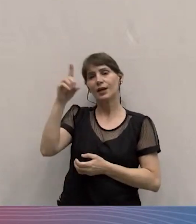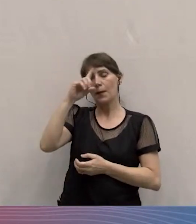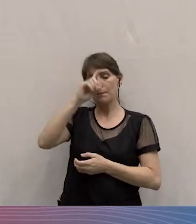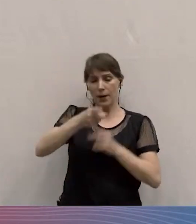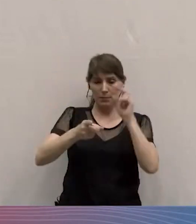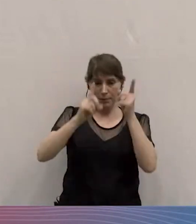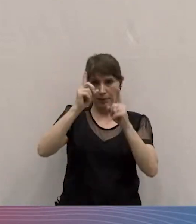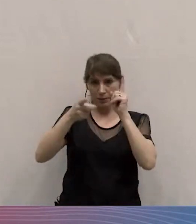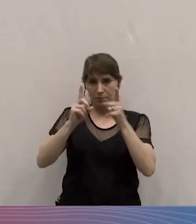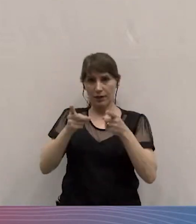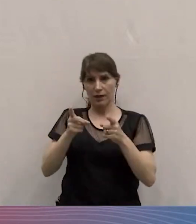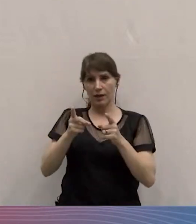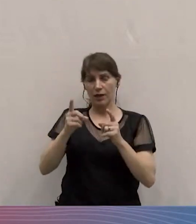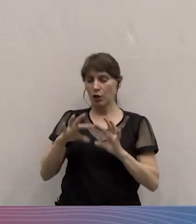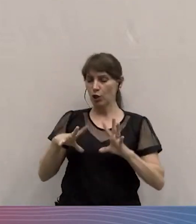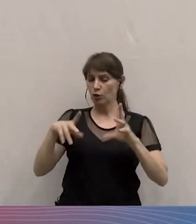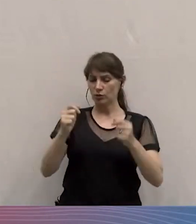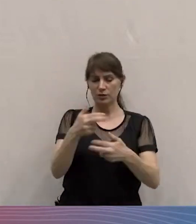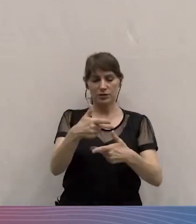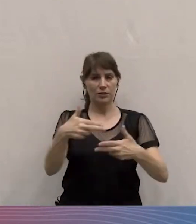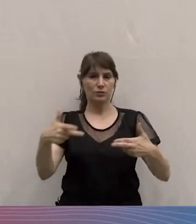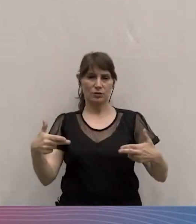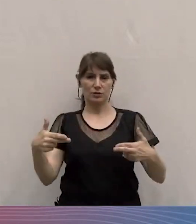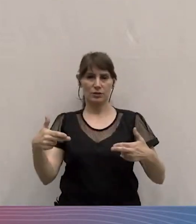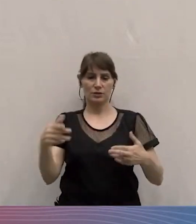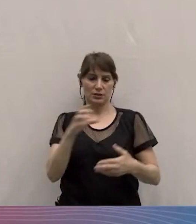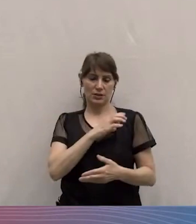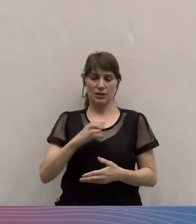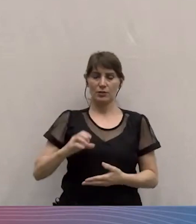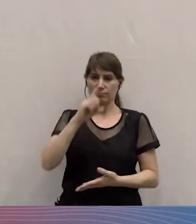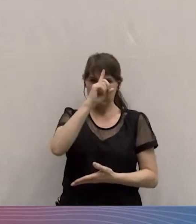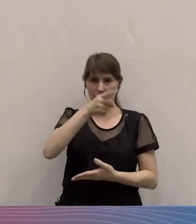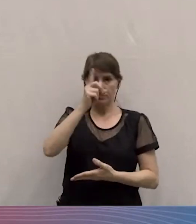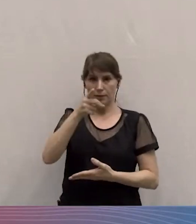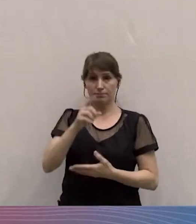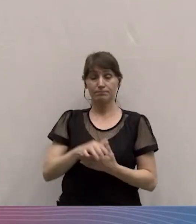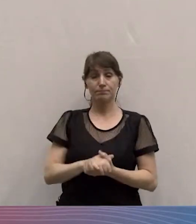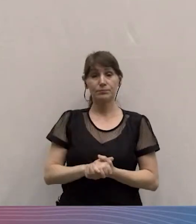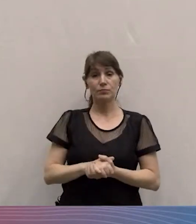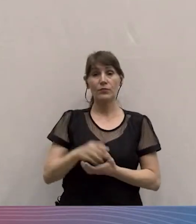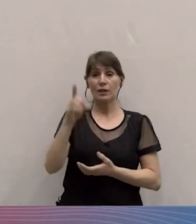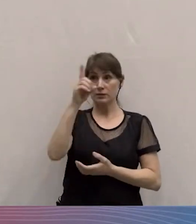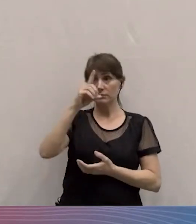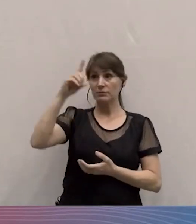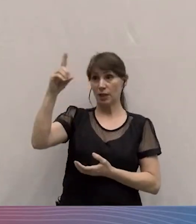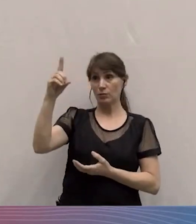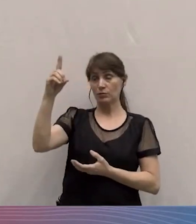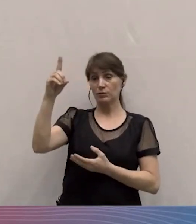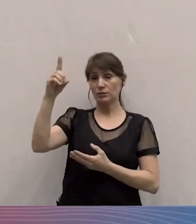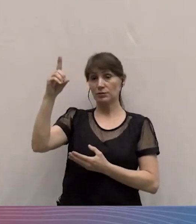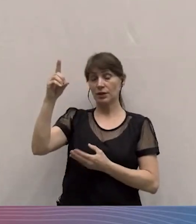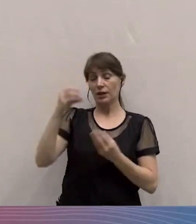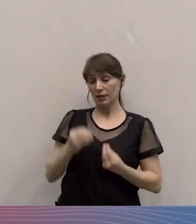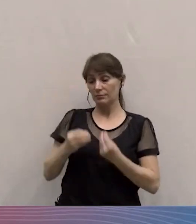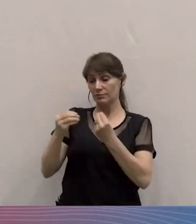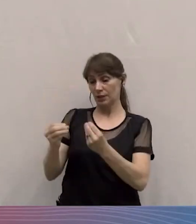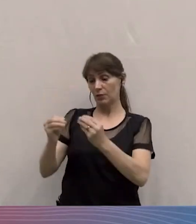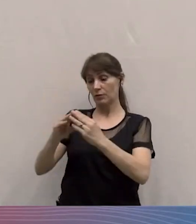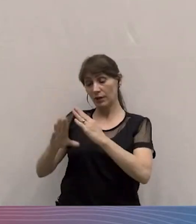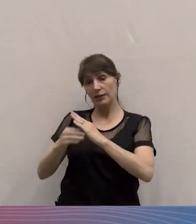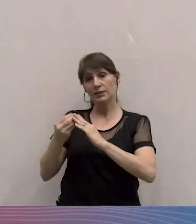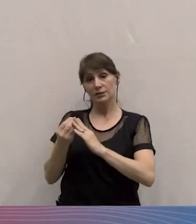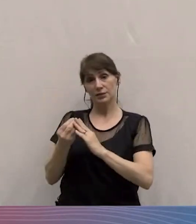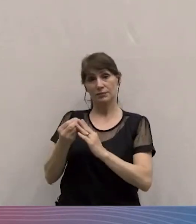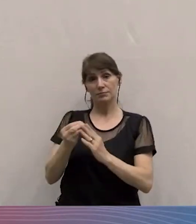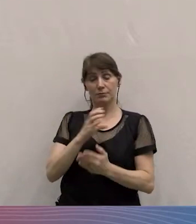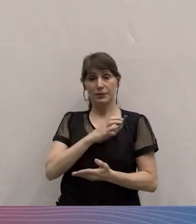cabeça sobre todas as coisas, Deus o deu à igreja.